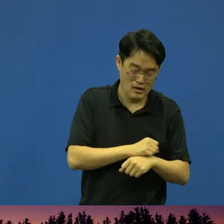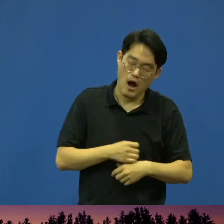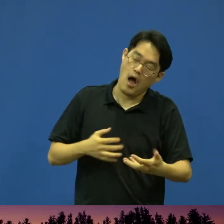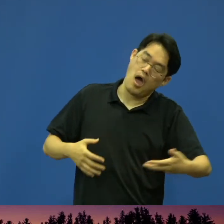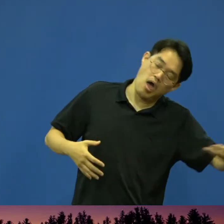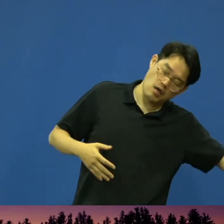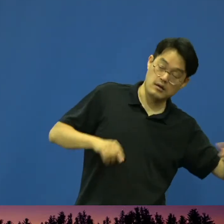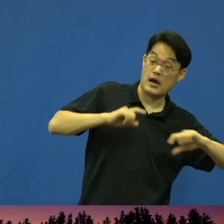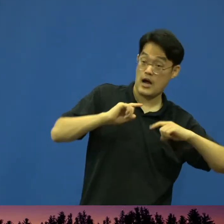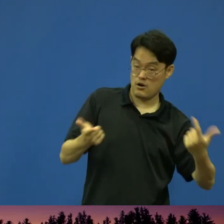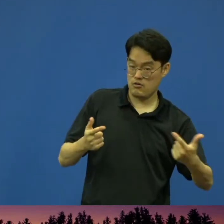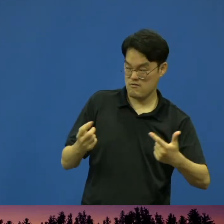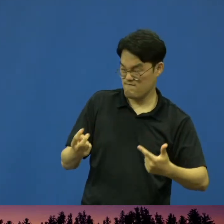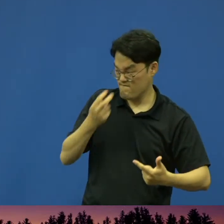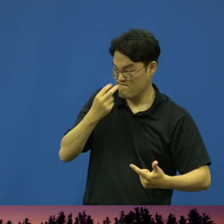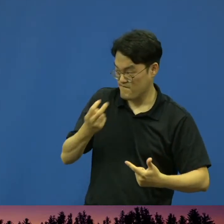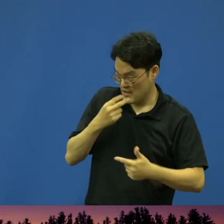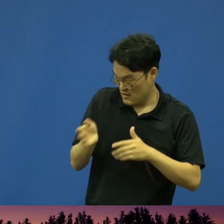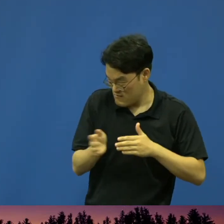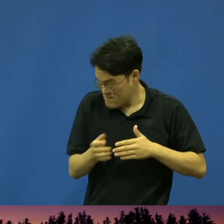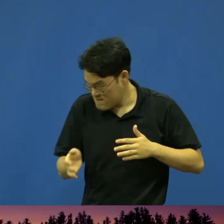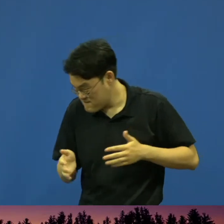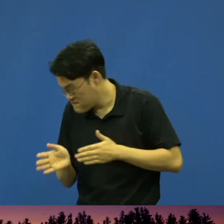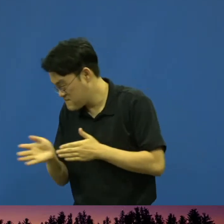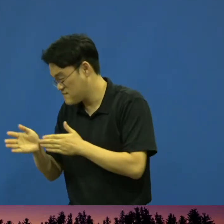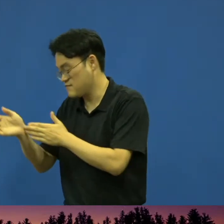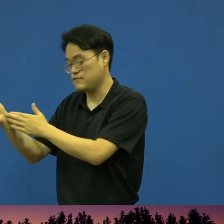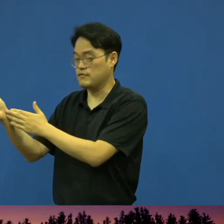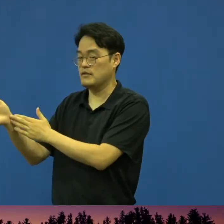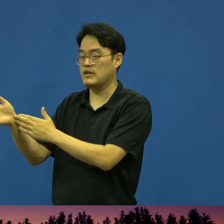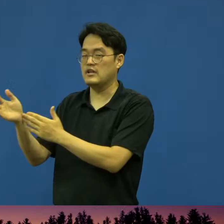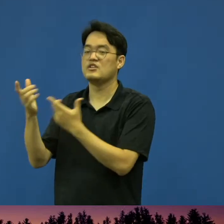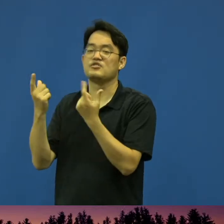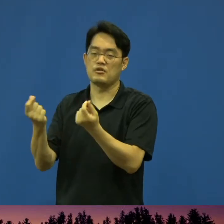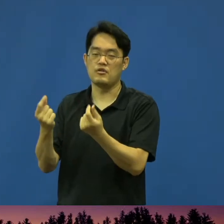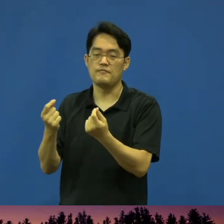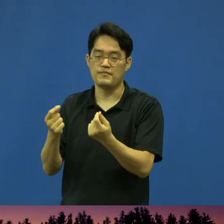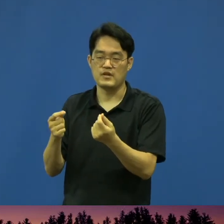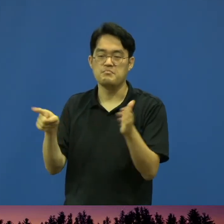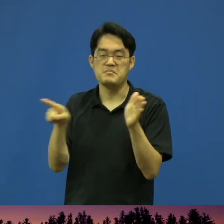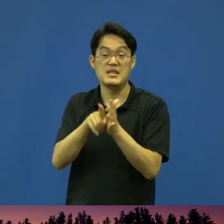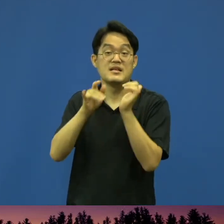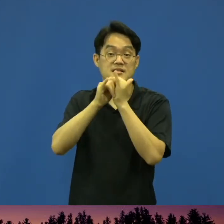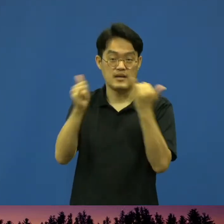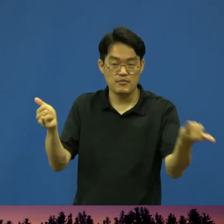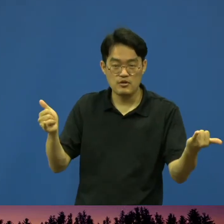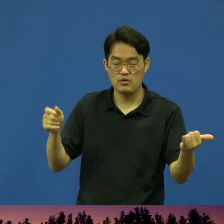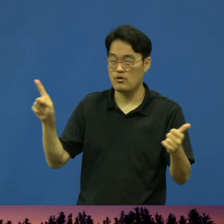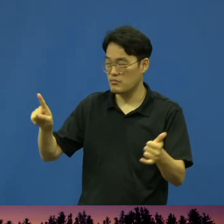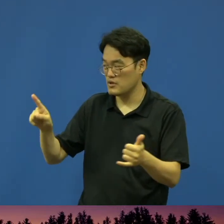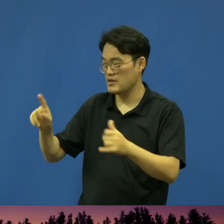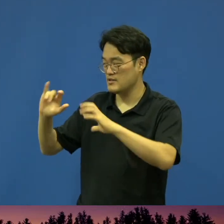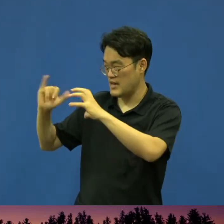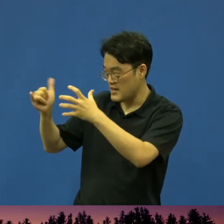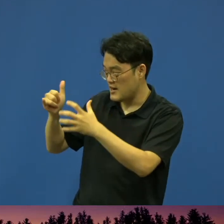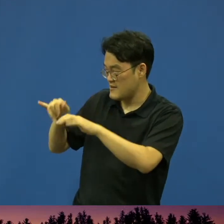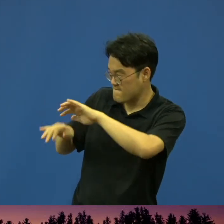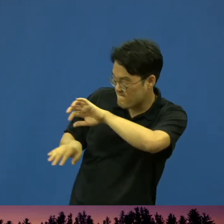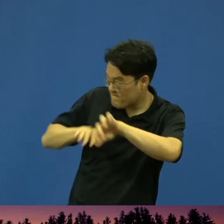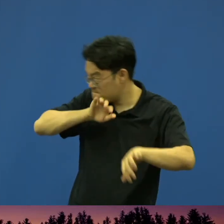향해서 거슬러 올라가는 자들입니다. 주님을 향해서 거슬러 올라가는 자들을 주님께서 결코 외면치 않는 줄로